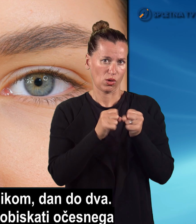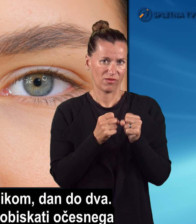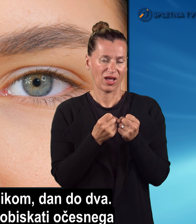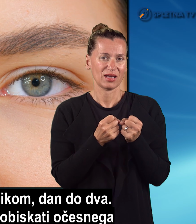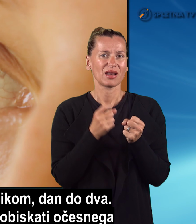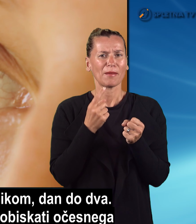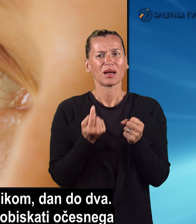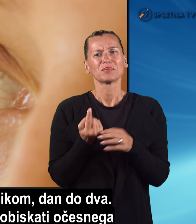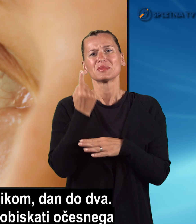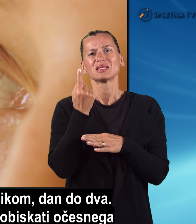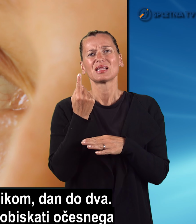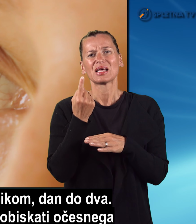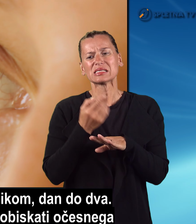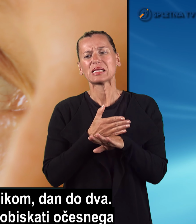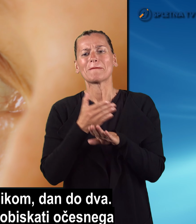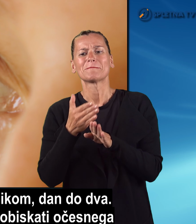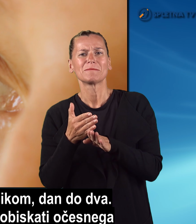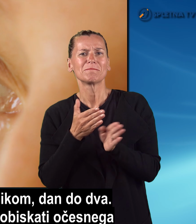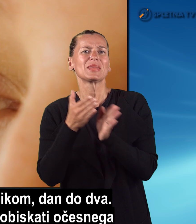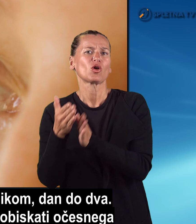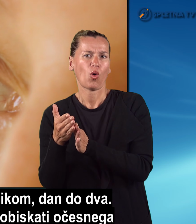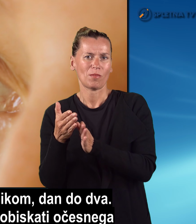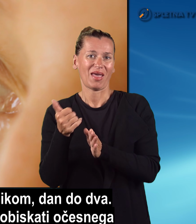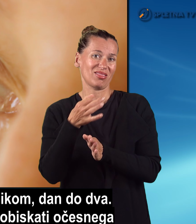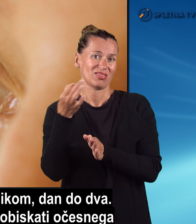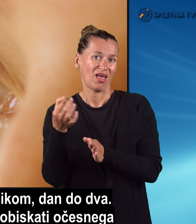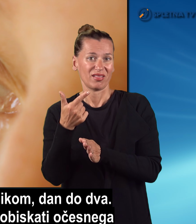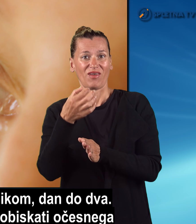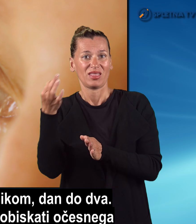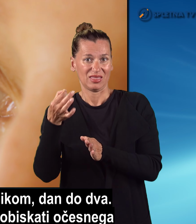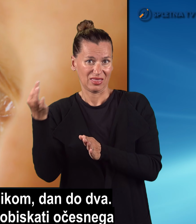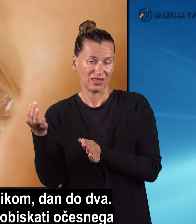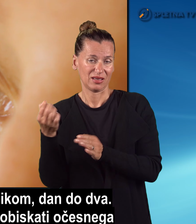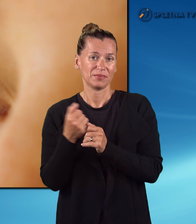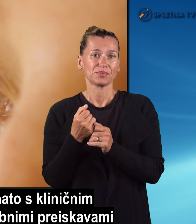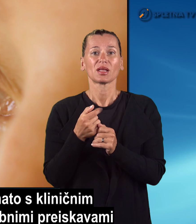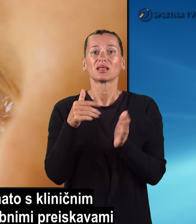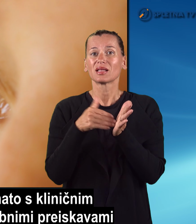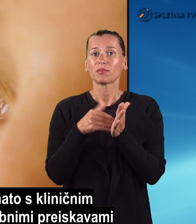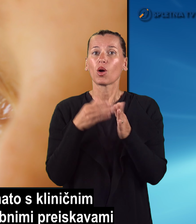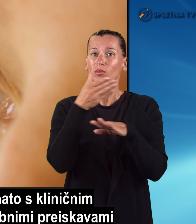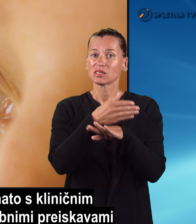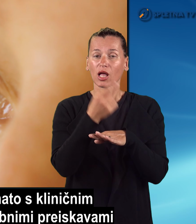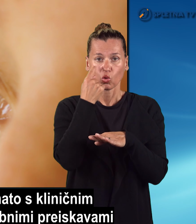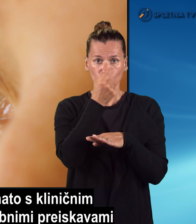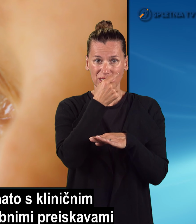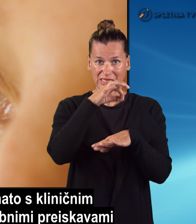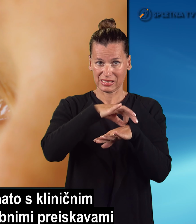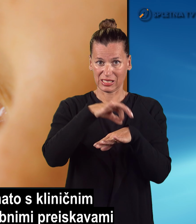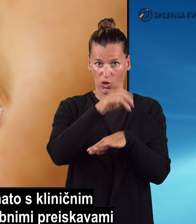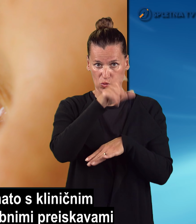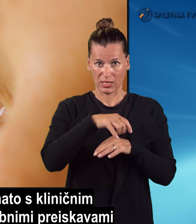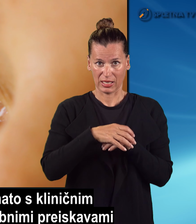z zamikom dan do dva. Takrat je potrebno obiskati očesnega zdravnika, ker nato mi